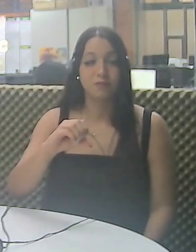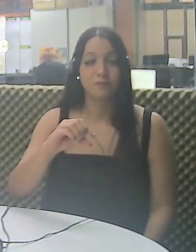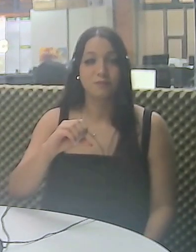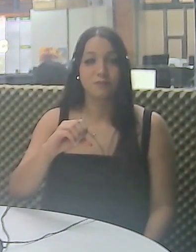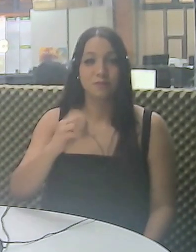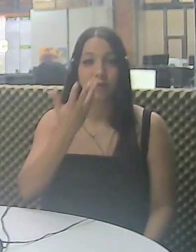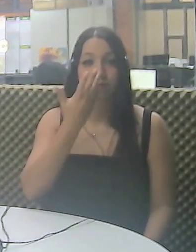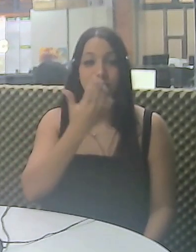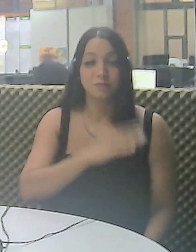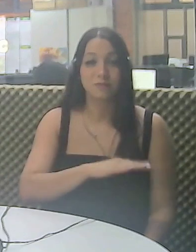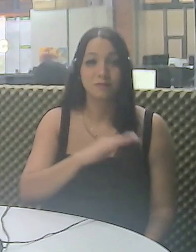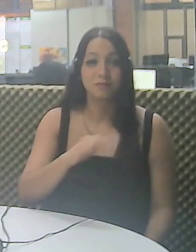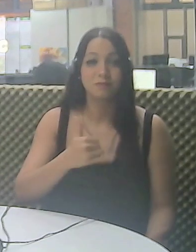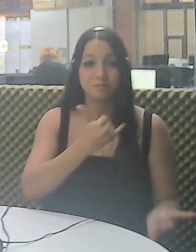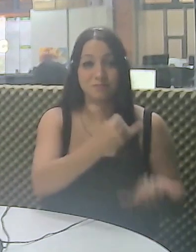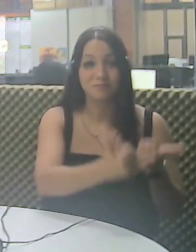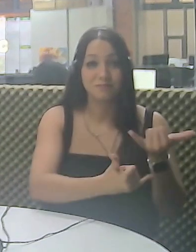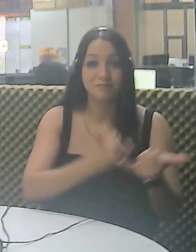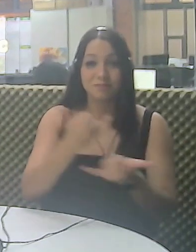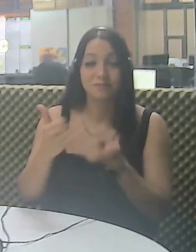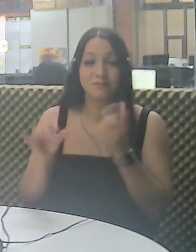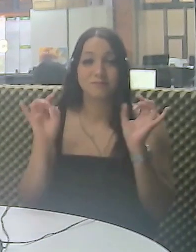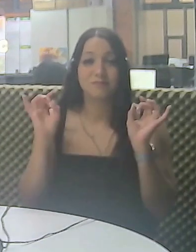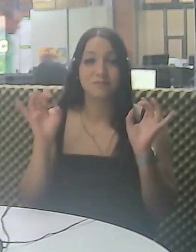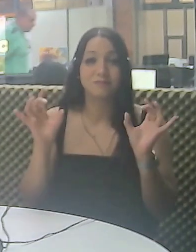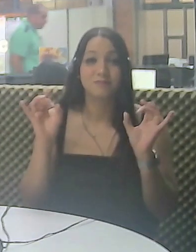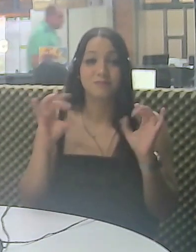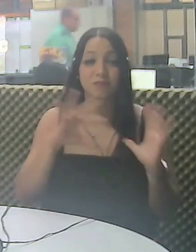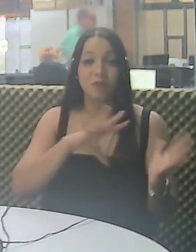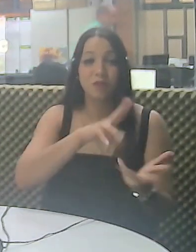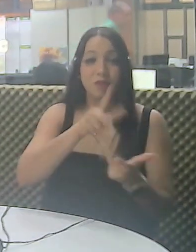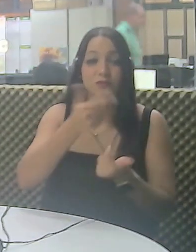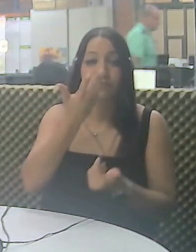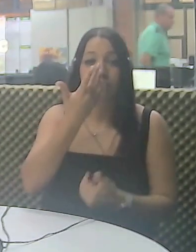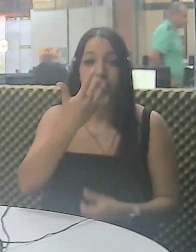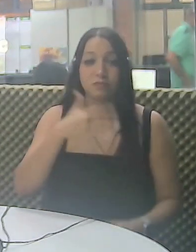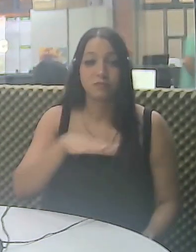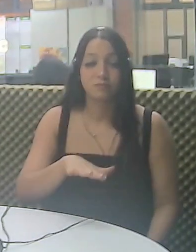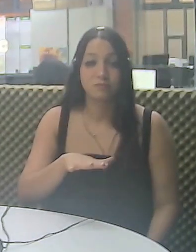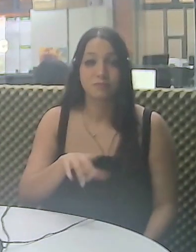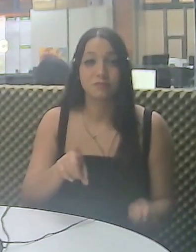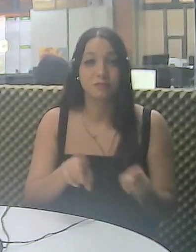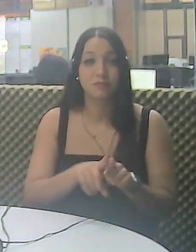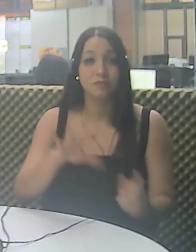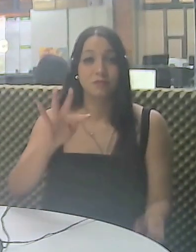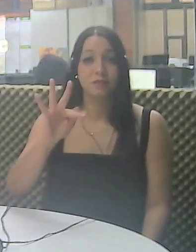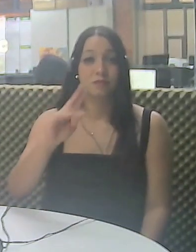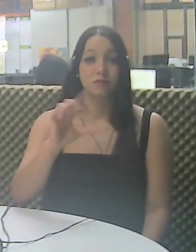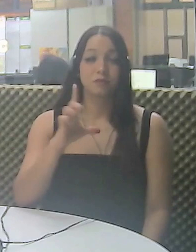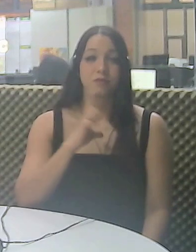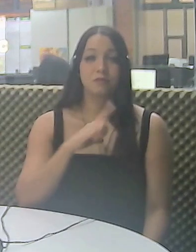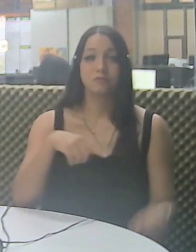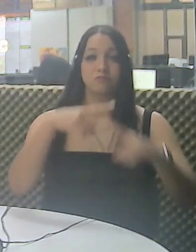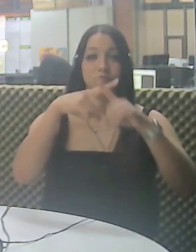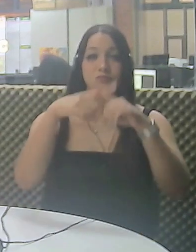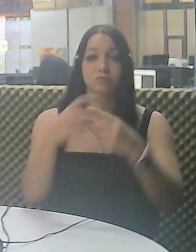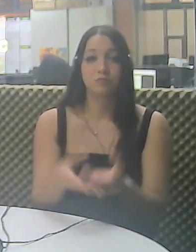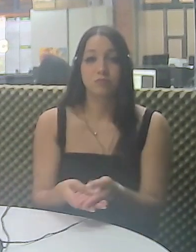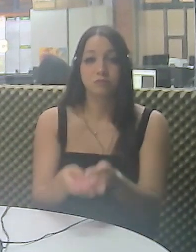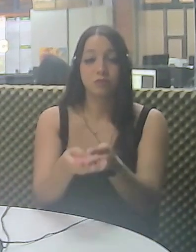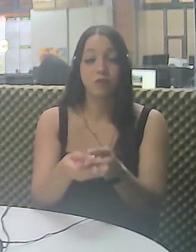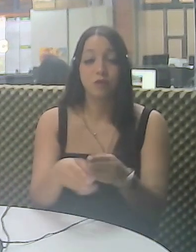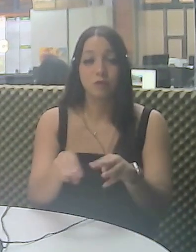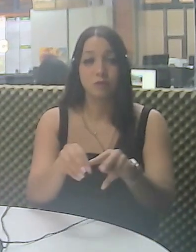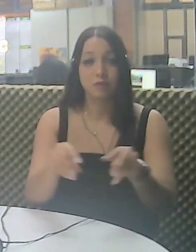Para a criançada, tem brincadeiras especiais no Mundo da Criança. Além disso, a FUTEL vai promover torneios de beach tênis